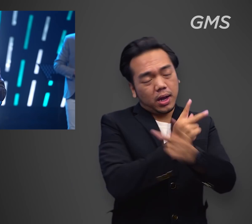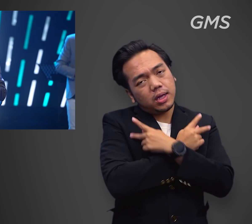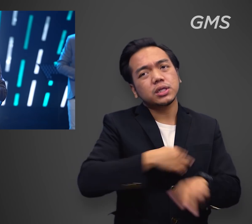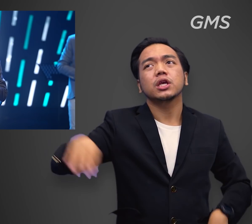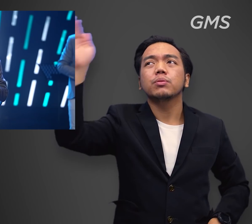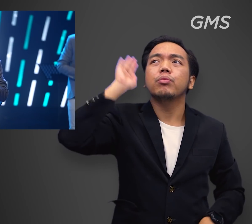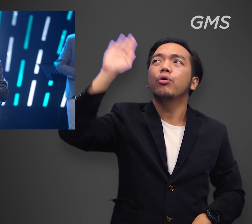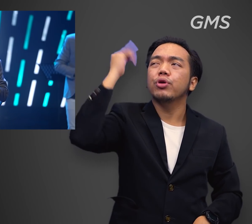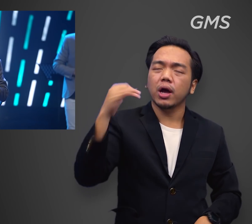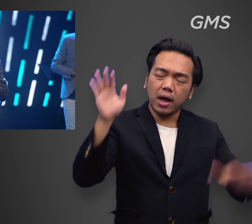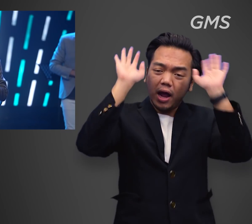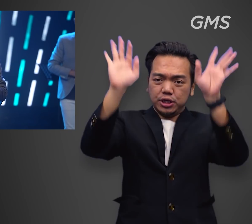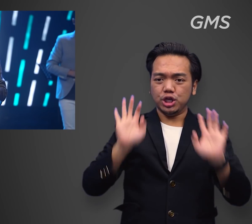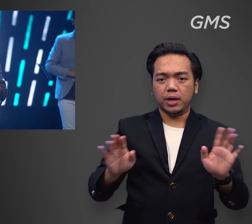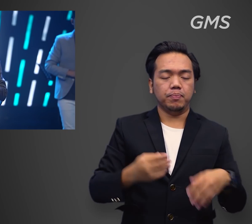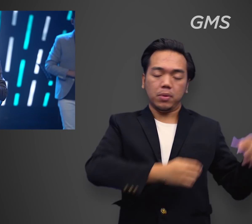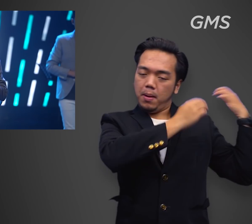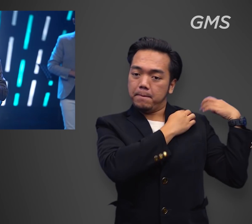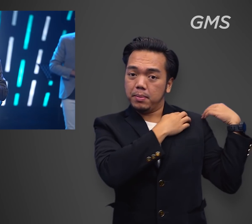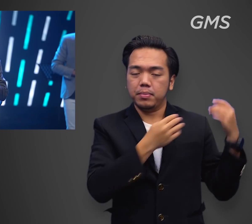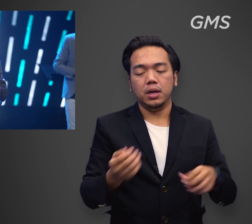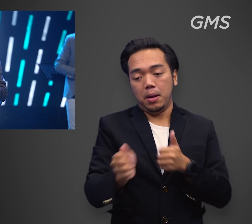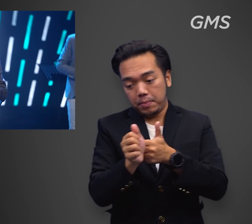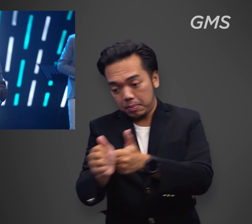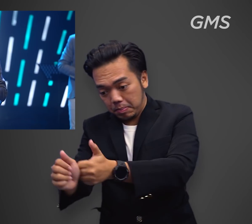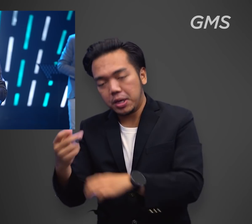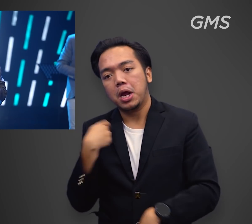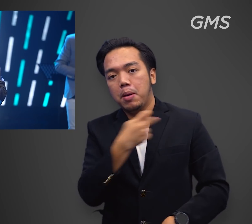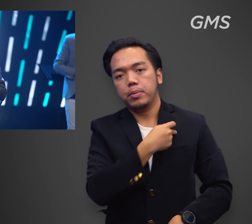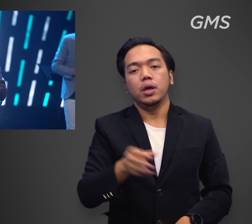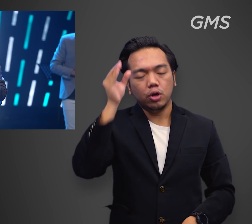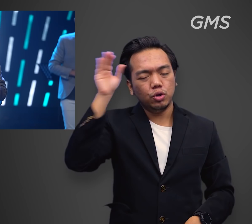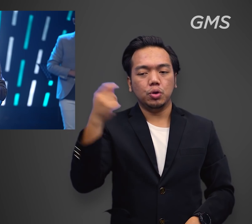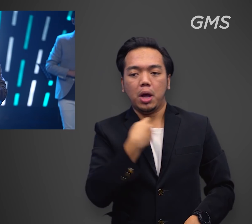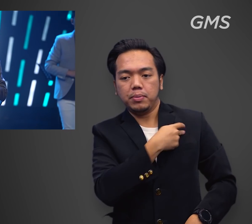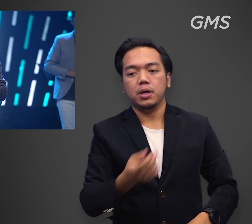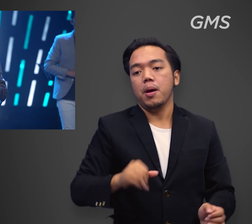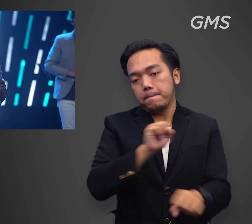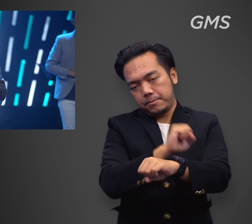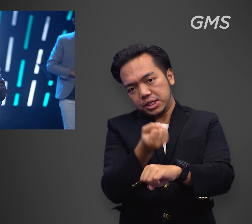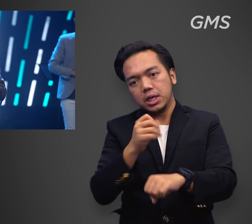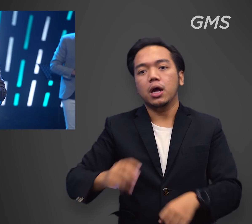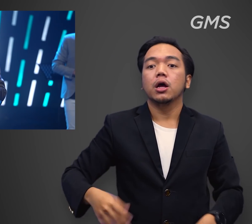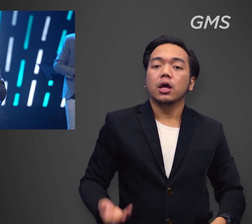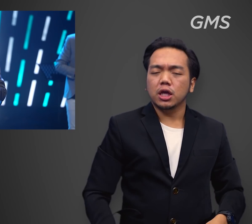yang ajaib di dalam hidup kami. Pimpin kami untuk kami boleh berjalan, untuk kami boleh